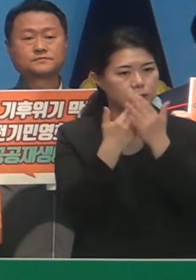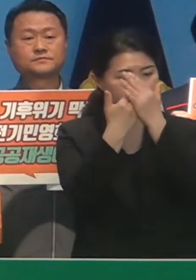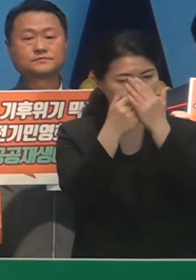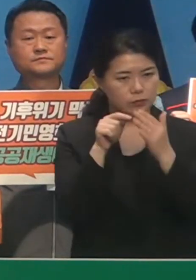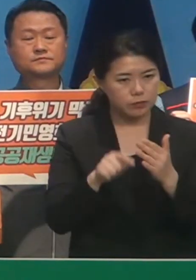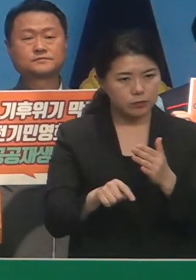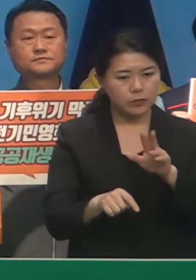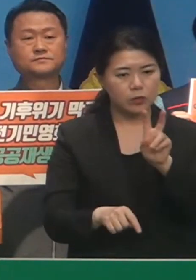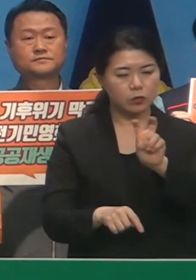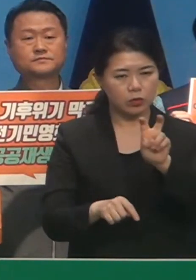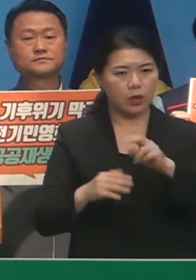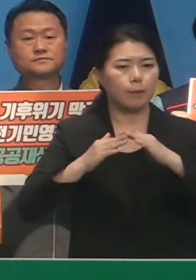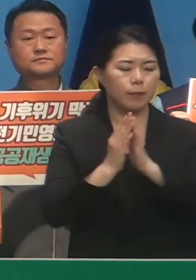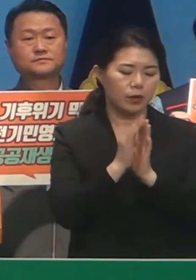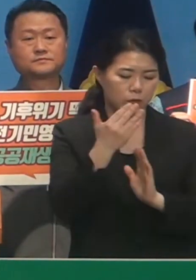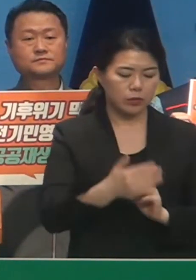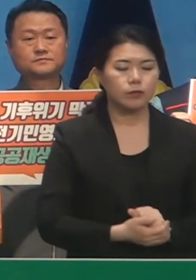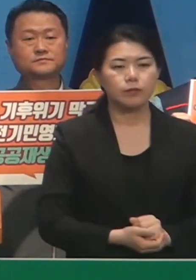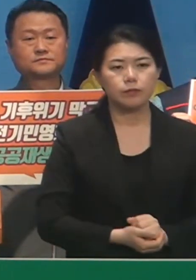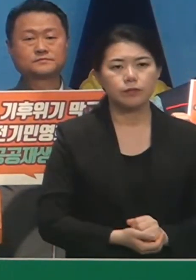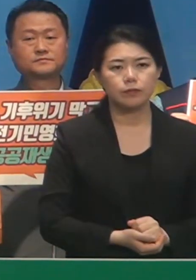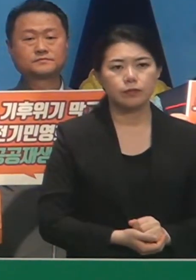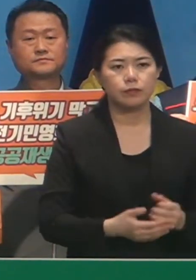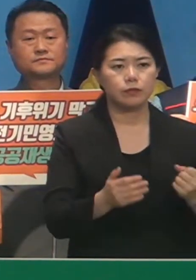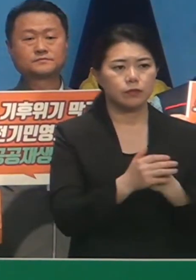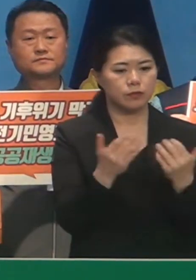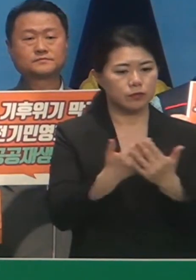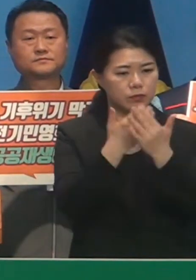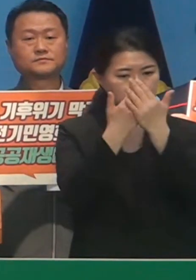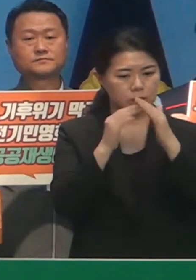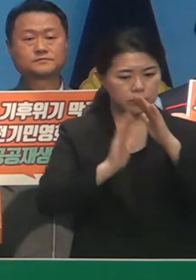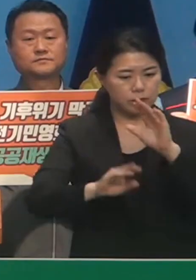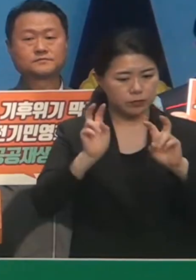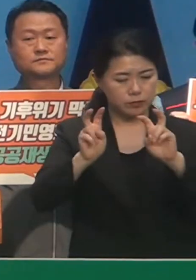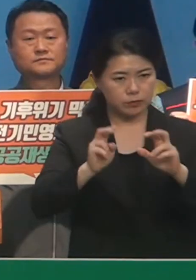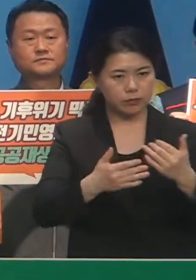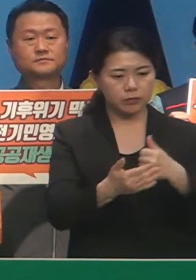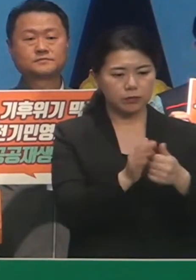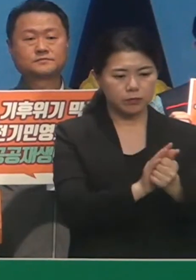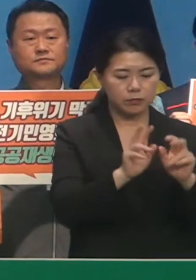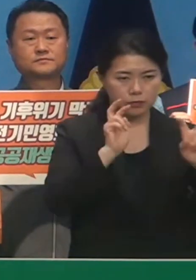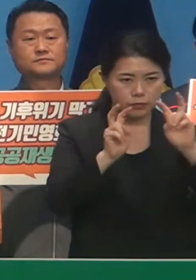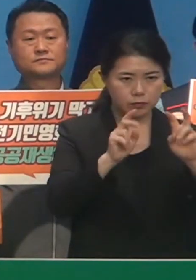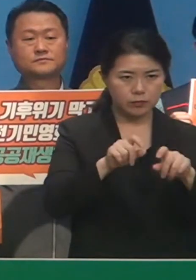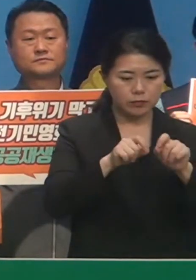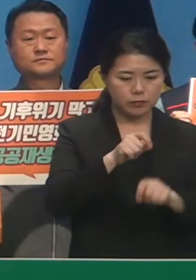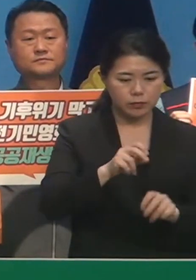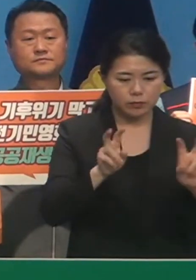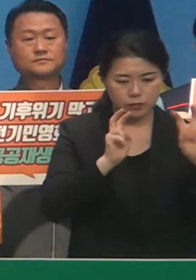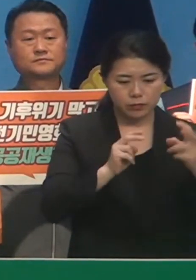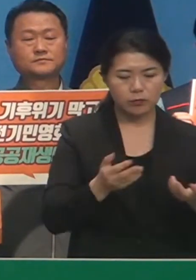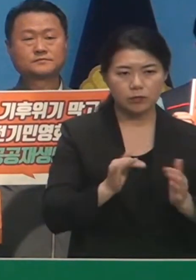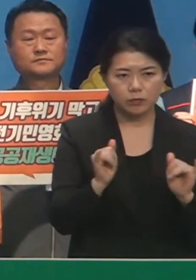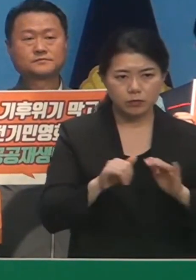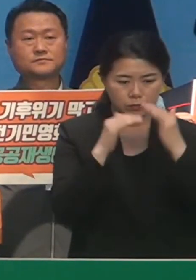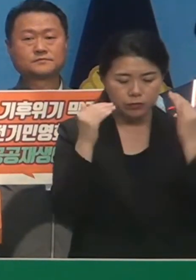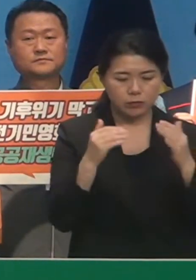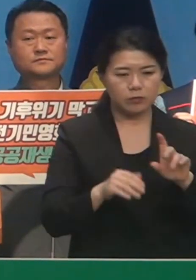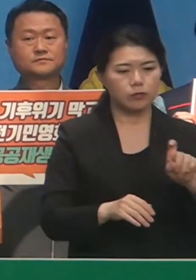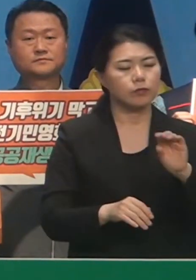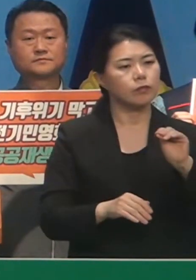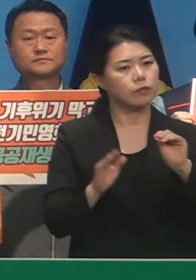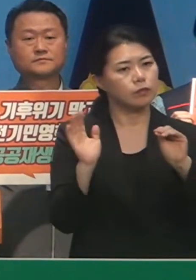발효발전소가 폐쇄됩니다. 이로 인해 발전 공기업과 협력사, 자회사 노동자 등 10만여